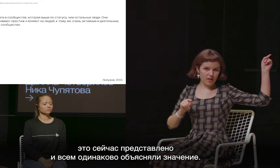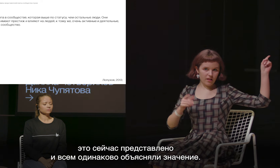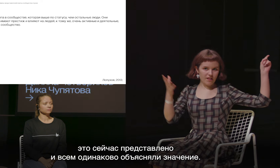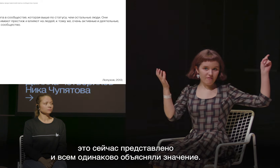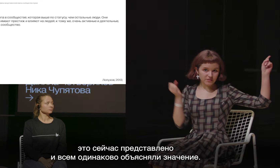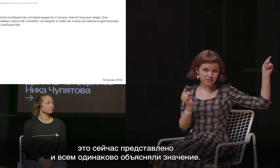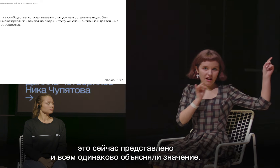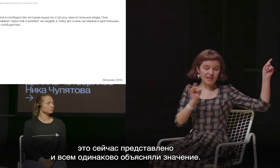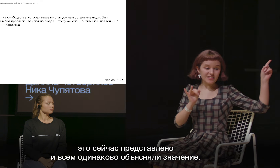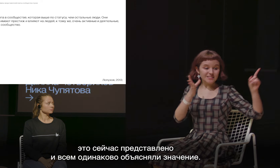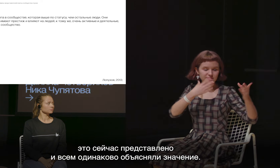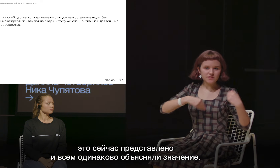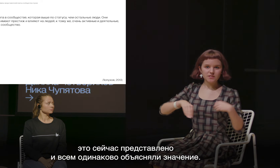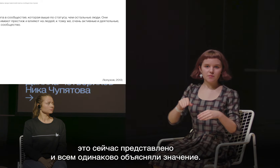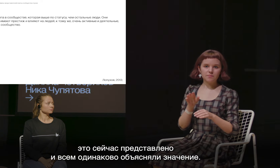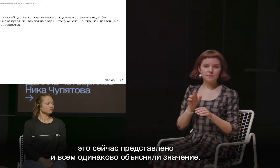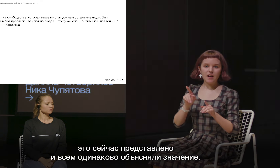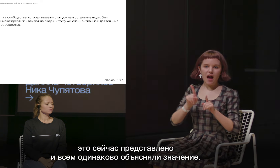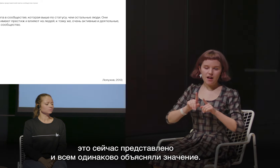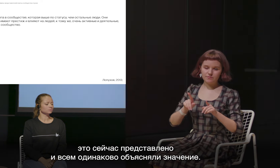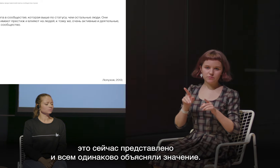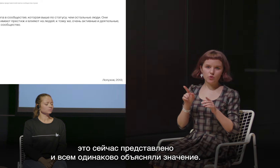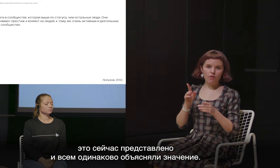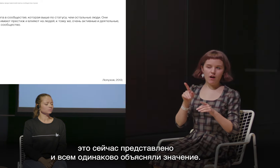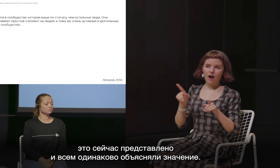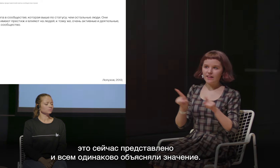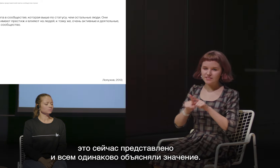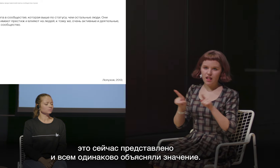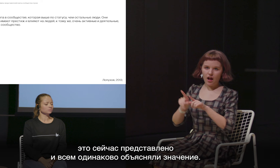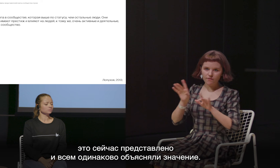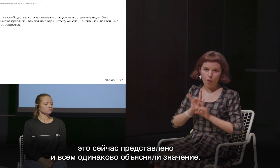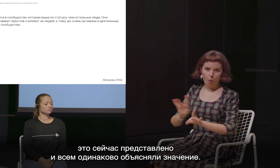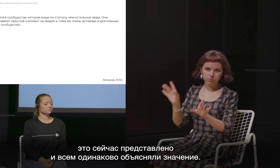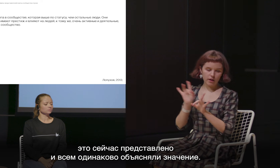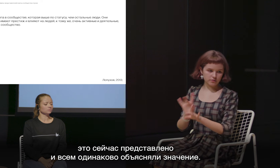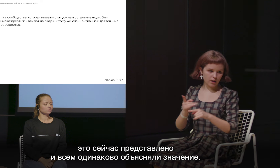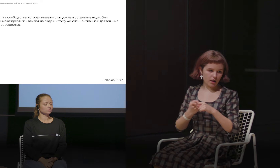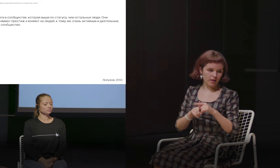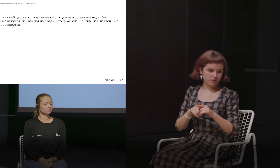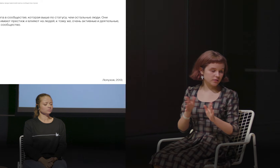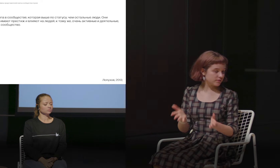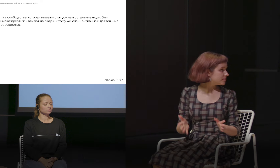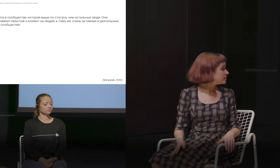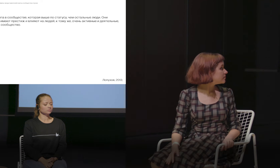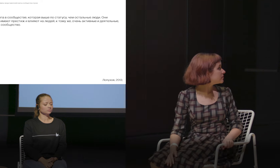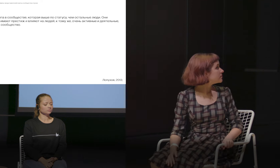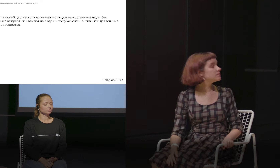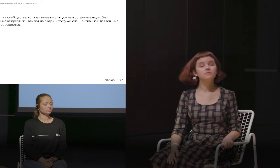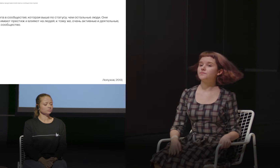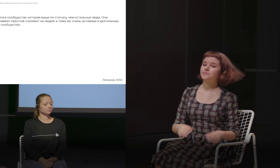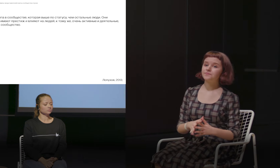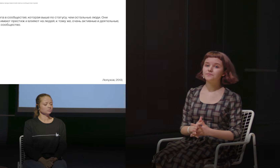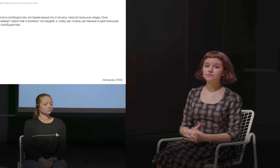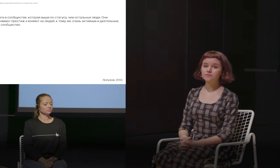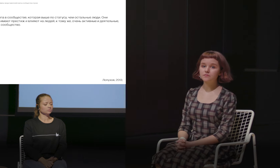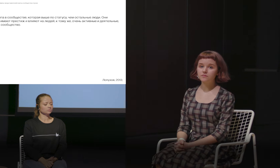было определение, кто такой элита, кто такой человек, который относится к элите. И было вот это объяснение, вот